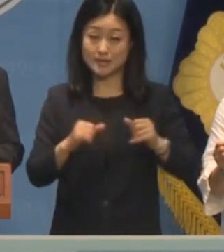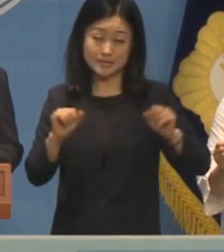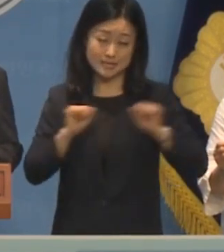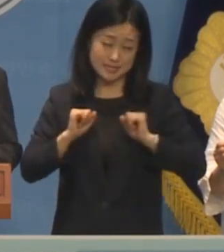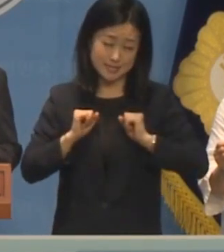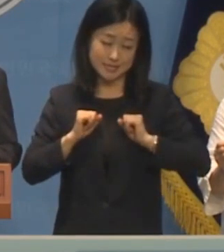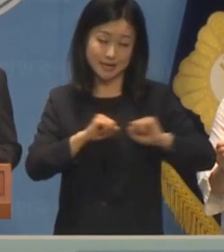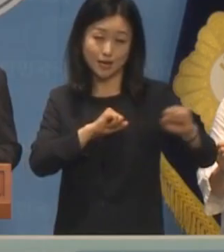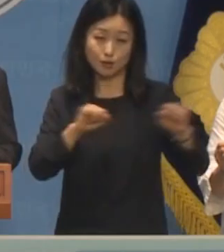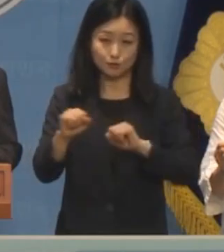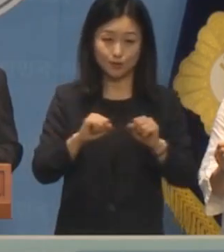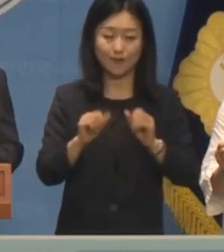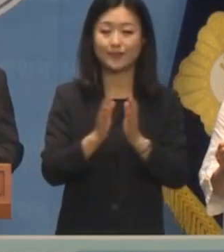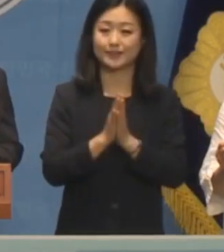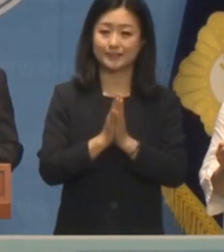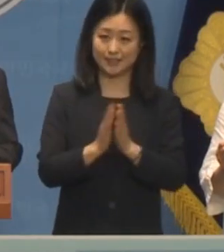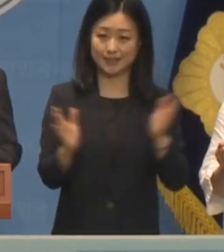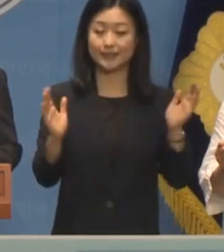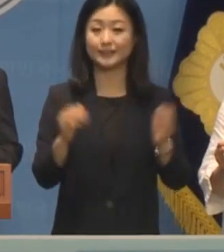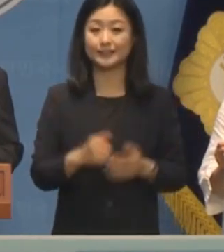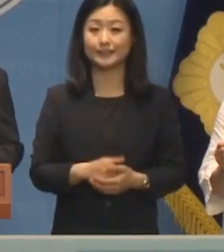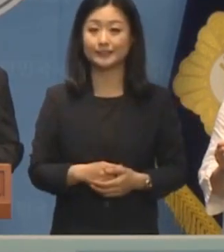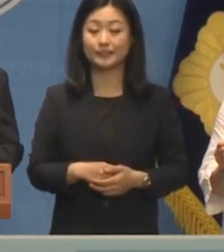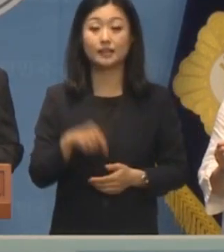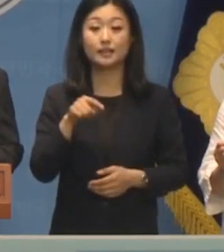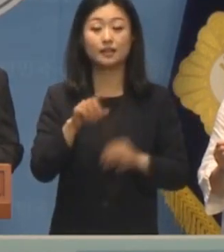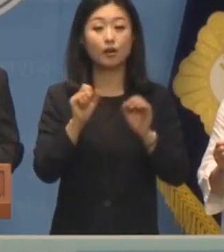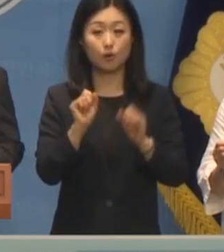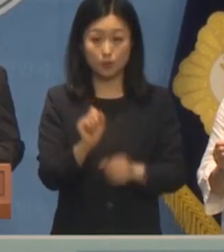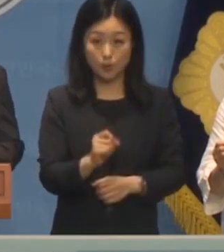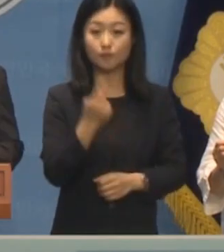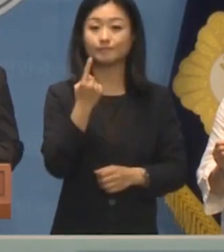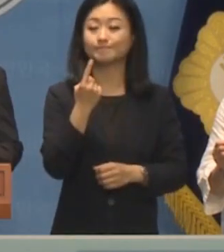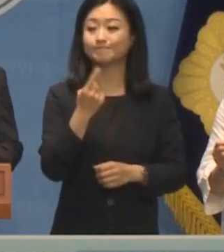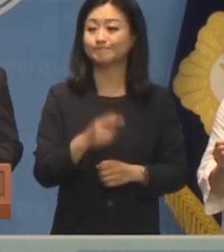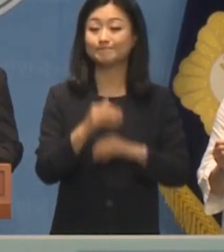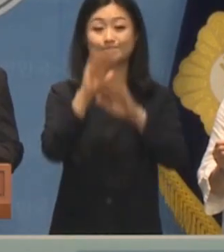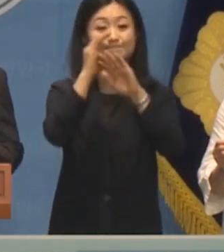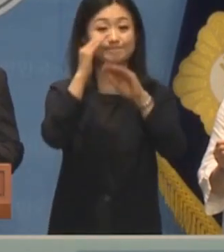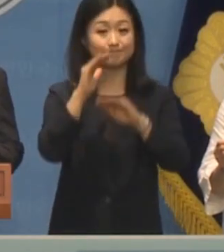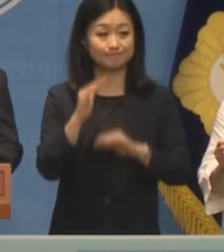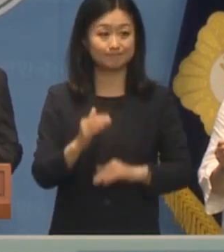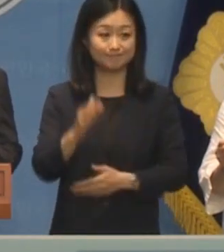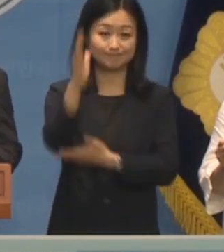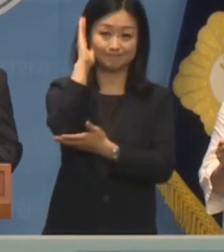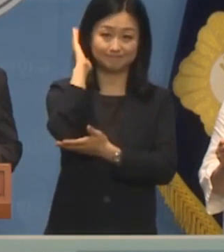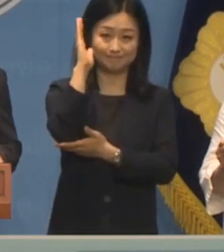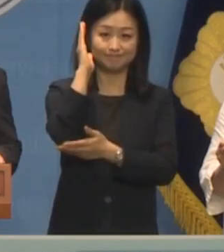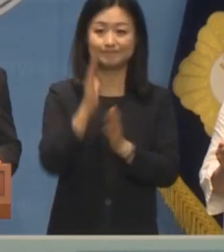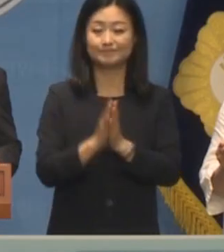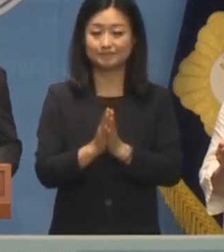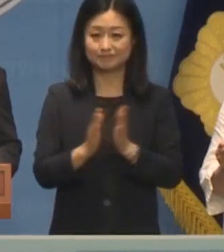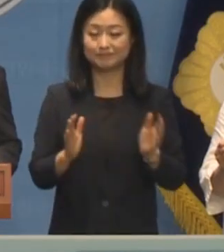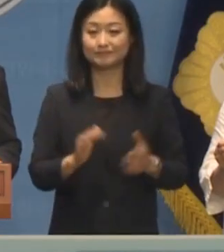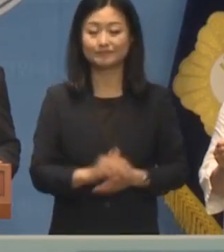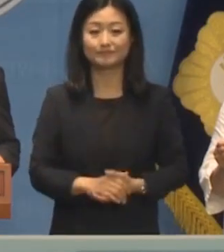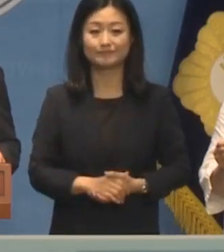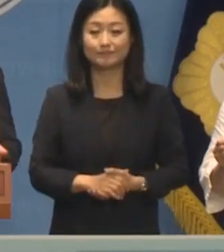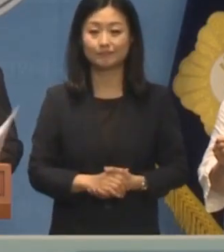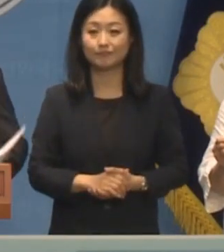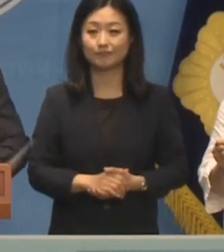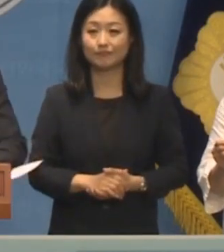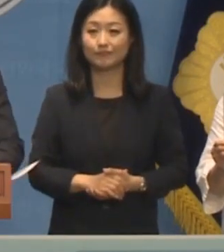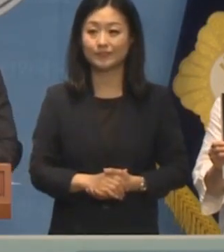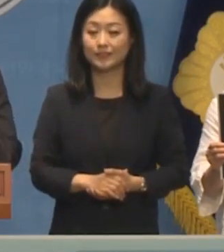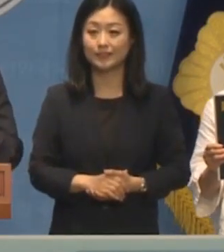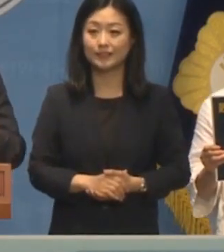운동을 진행하기로 했습니다. 이 운동과 관련한 내용으로 오늘 기자회견을 진행하게 됩니다. 오늘